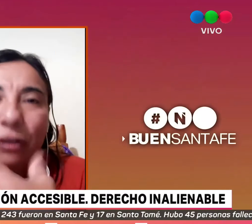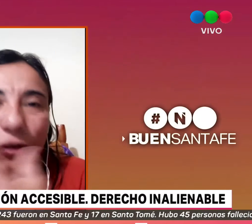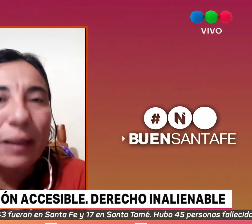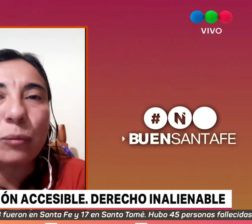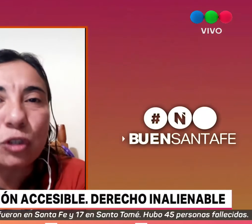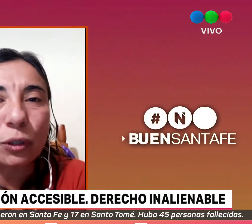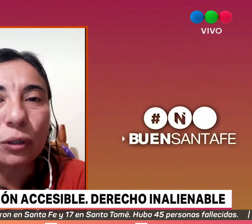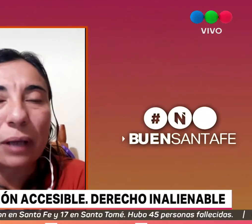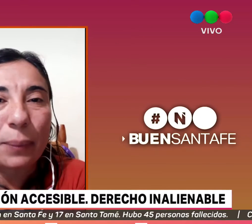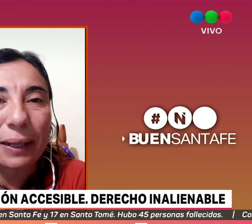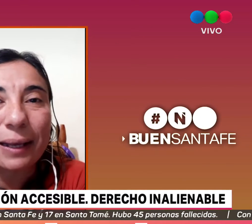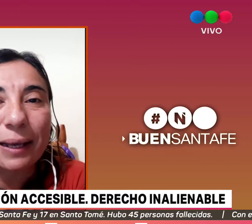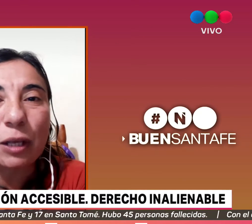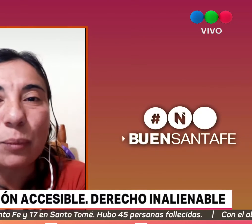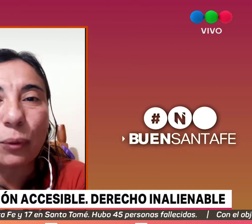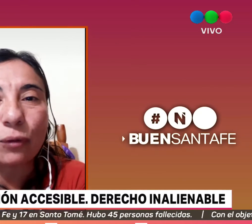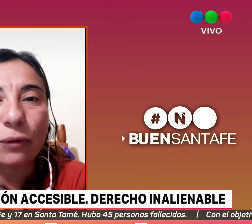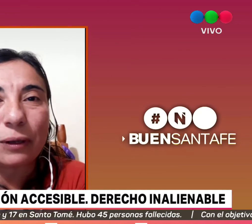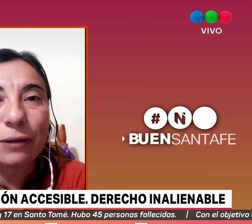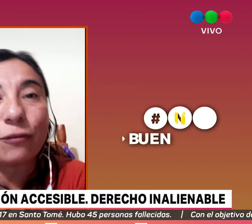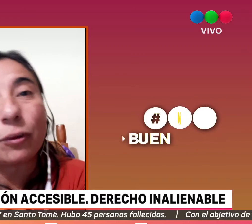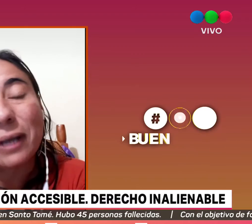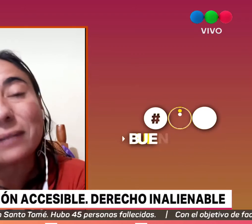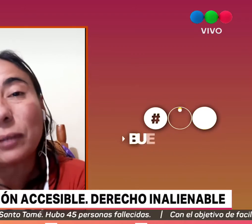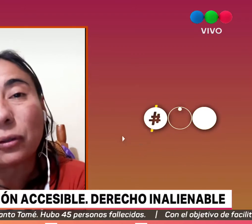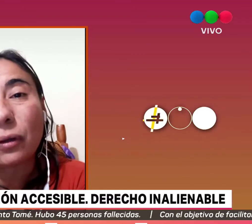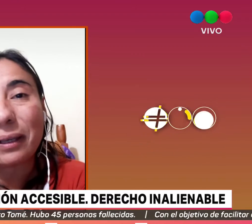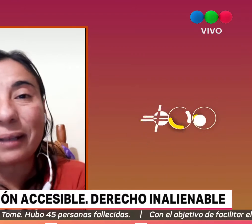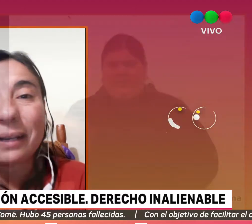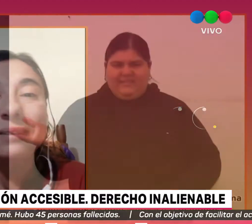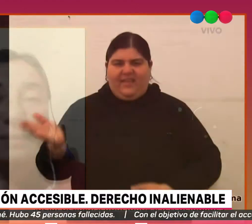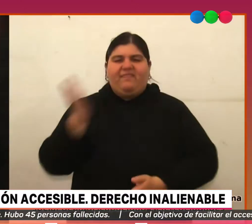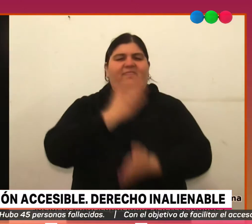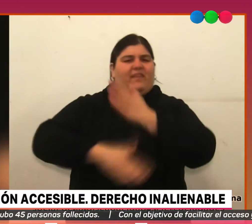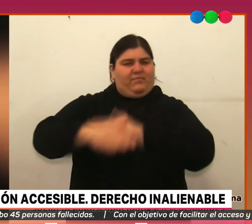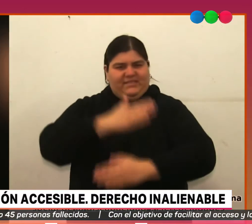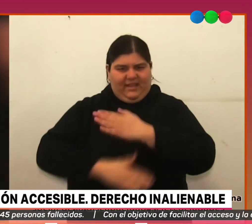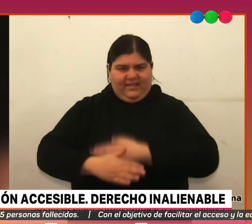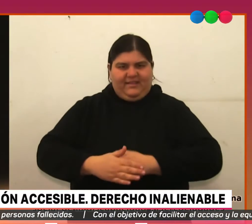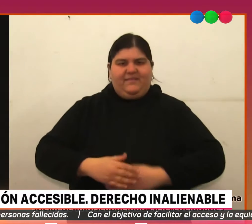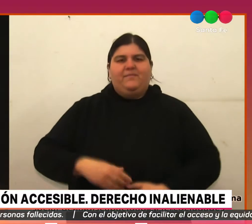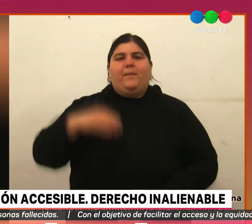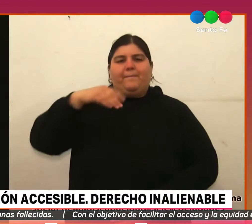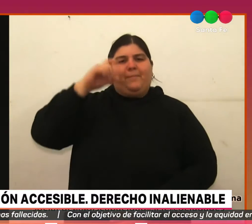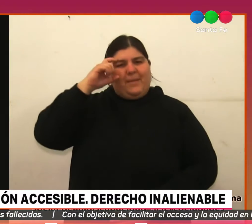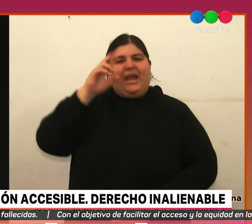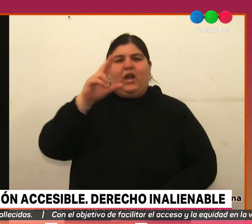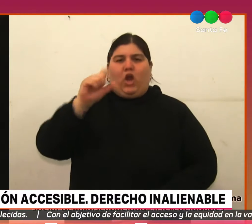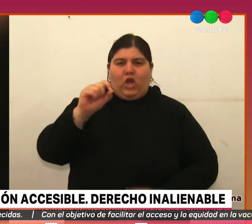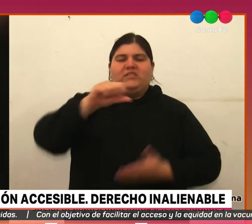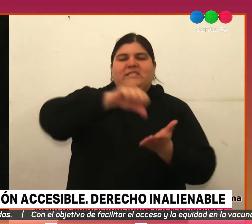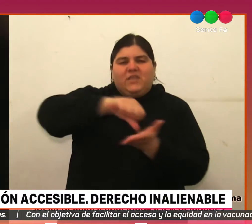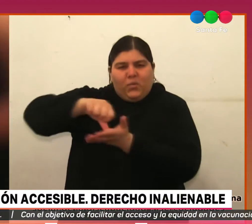Aún nos queda mucho por aprender y por formar, sobre todo, a quienes están en instancias de comunicación, tanto de los medios